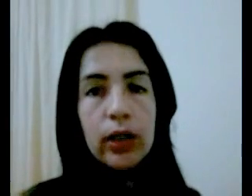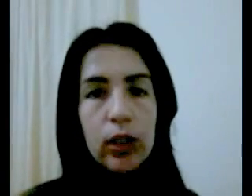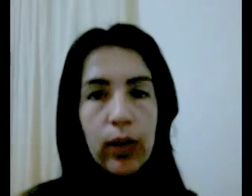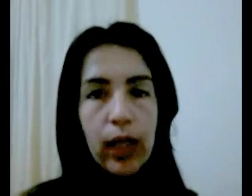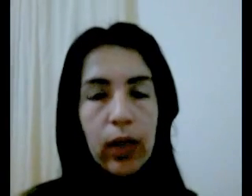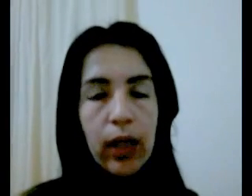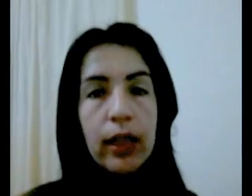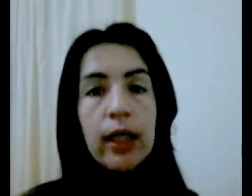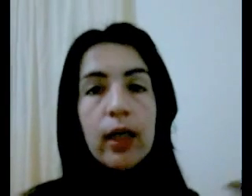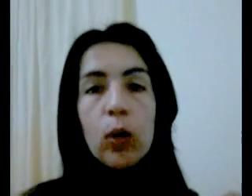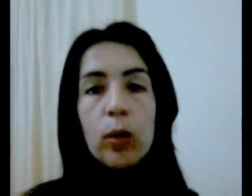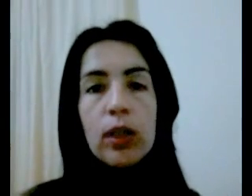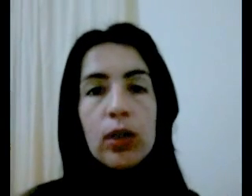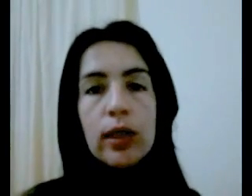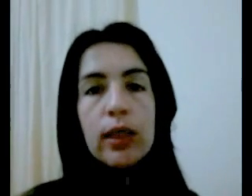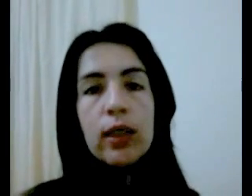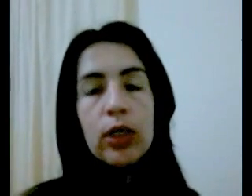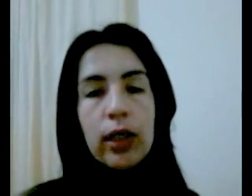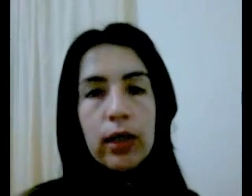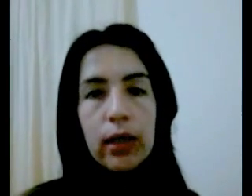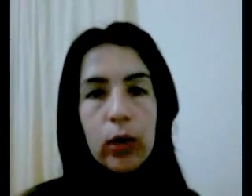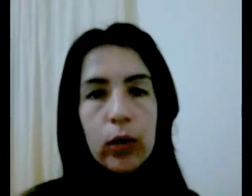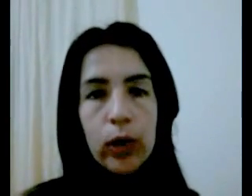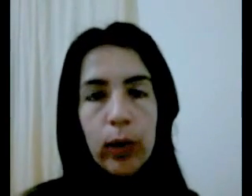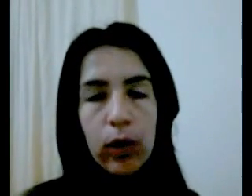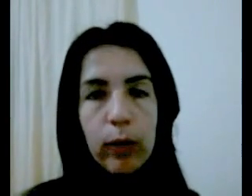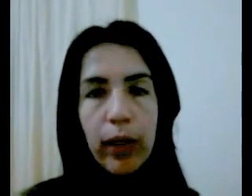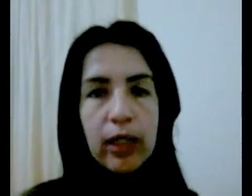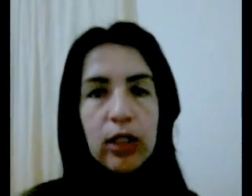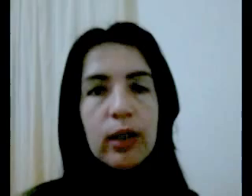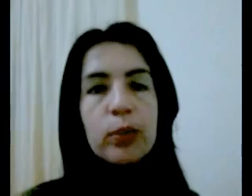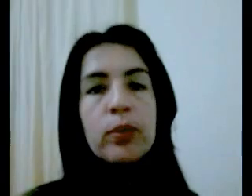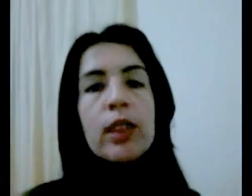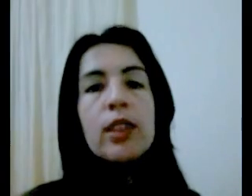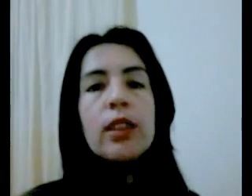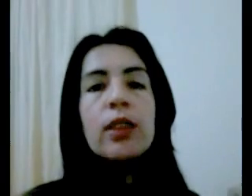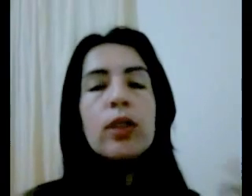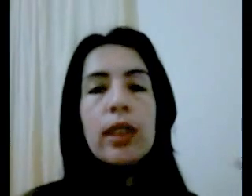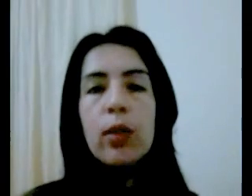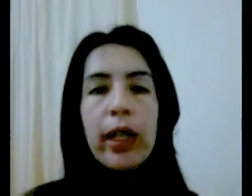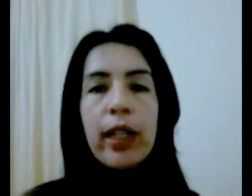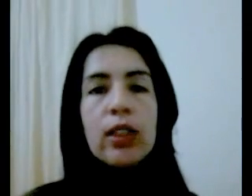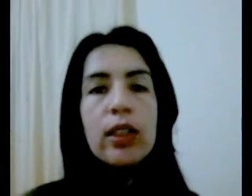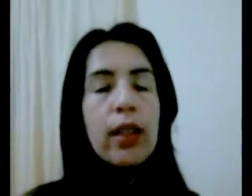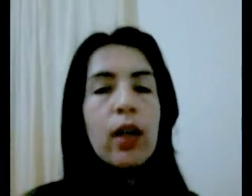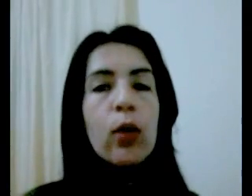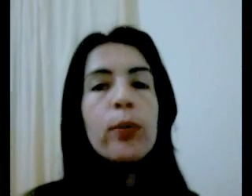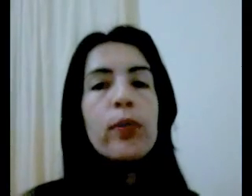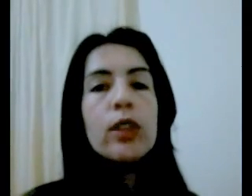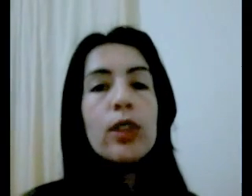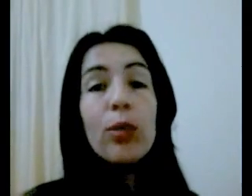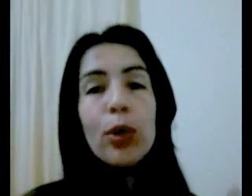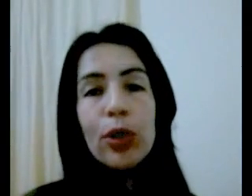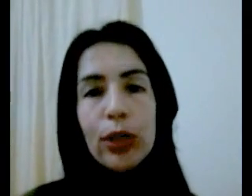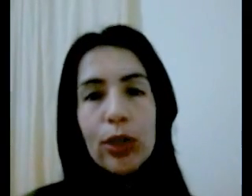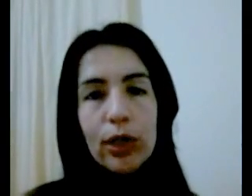que eu tinha falado lá. Então, uma das coisas é que eu fui numa nova médica e eu gostei da médica e tal, só que é muito difícil